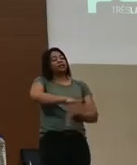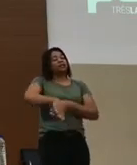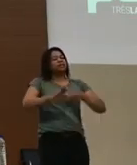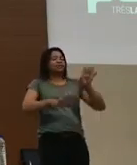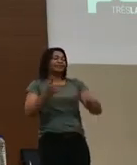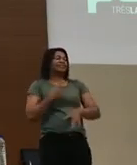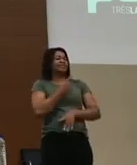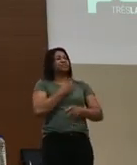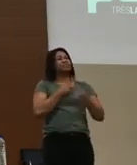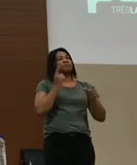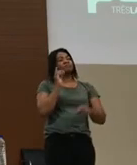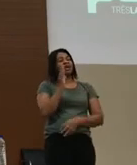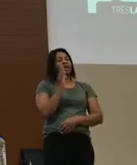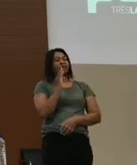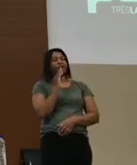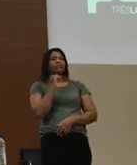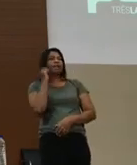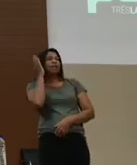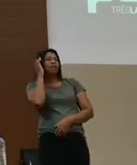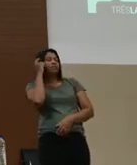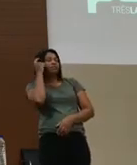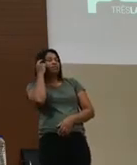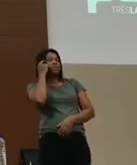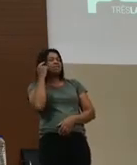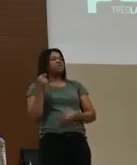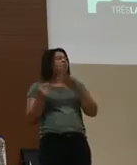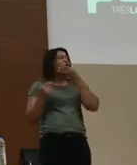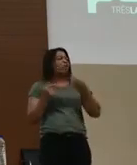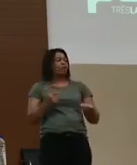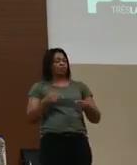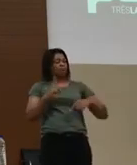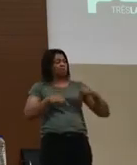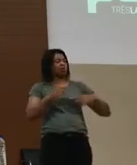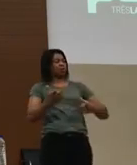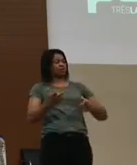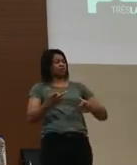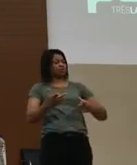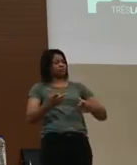político aquilo, aquele outro, mas nos dá a mesma oportunidade que eles têm.